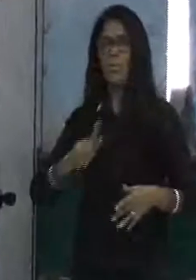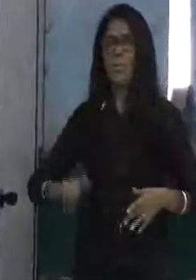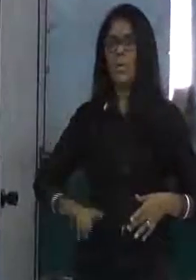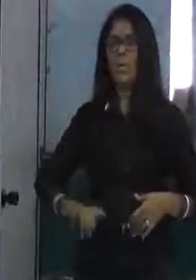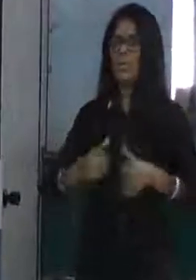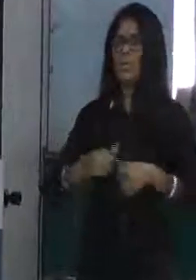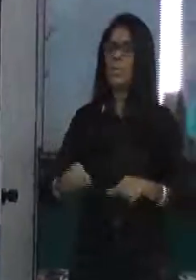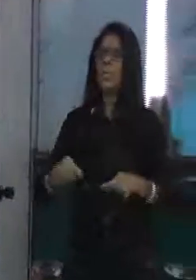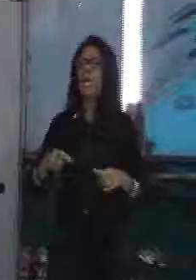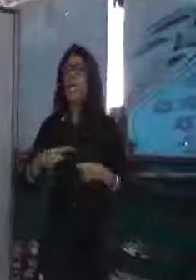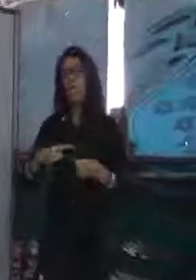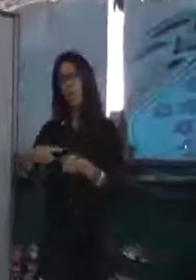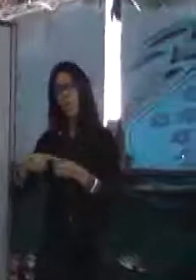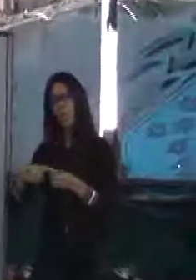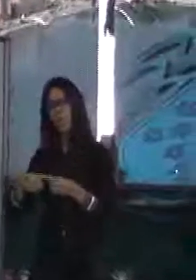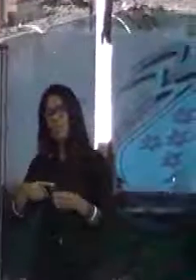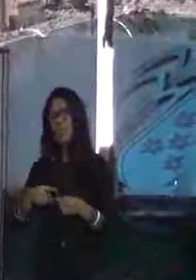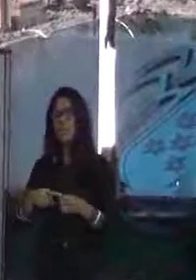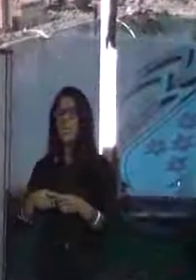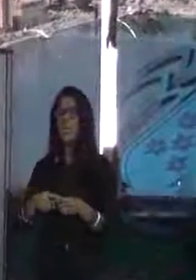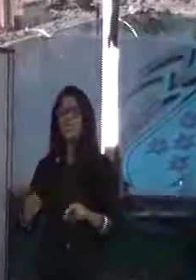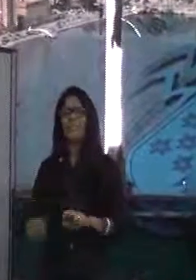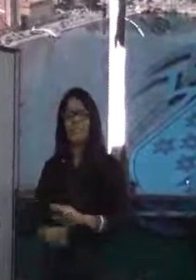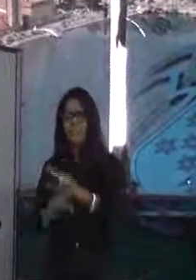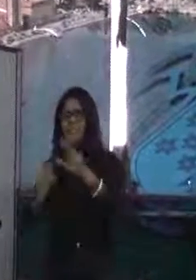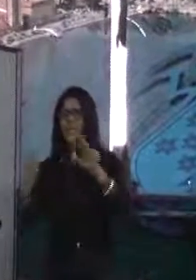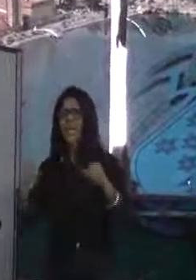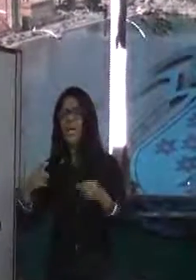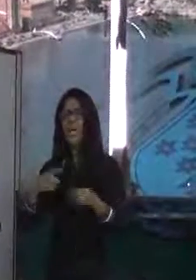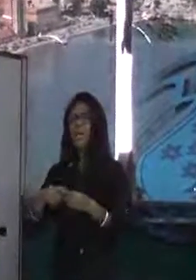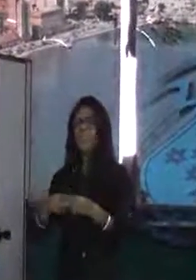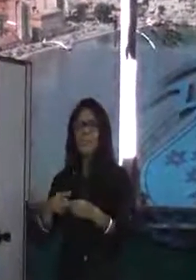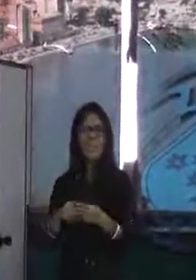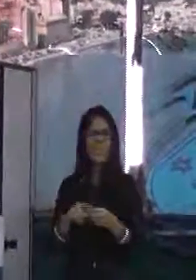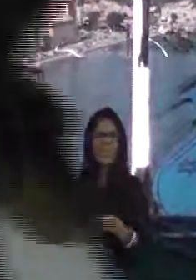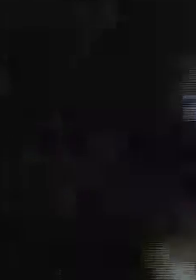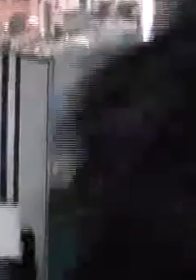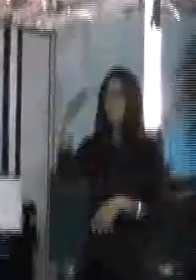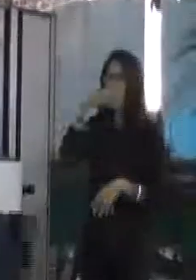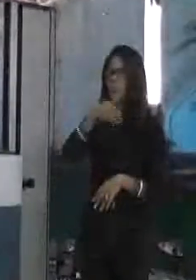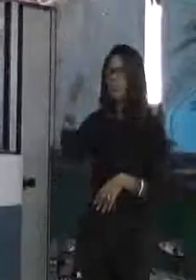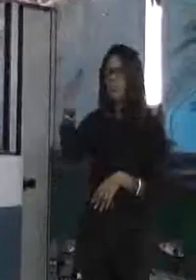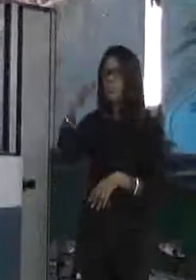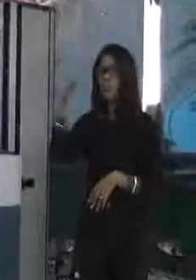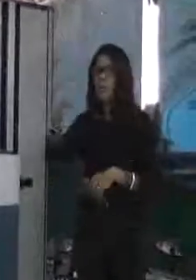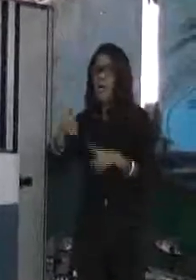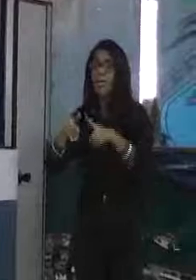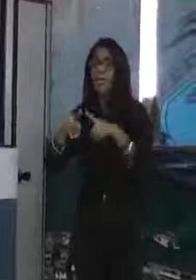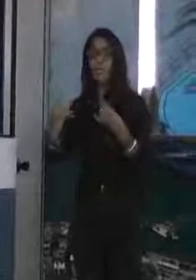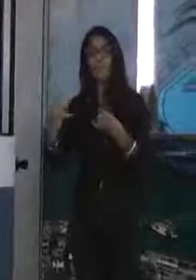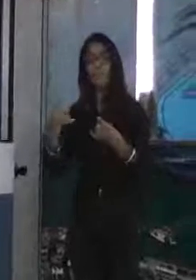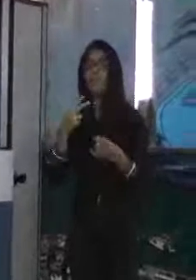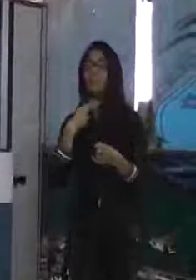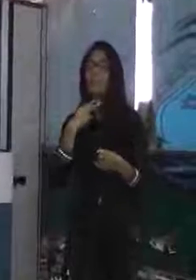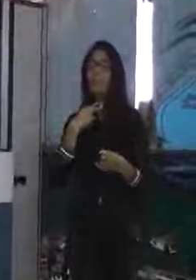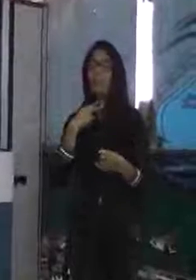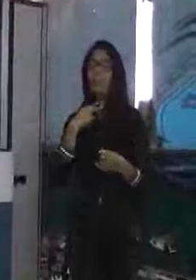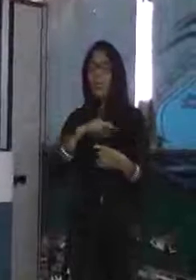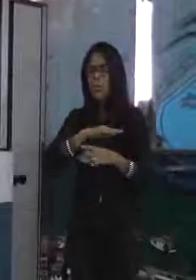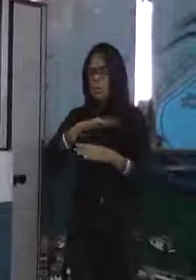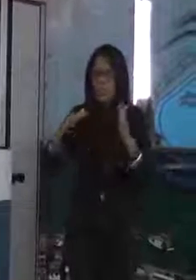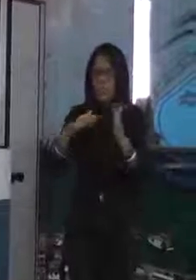é governador dos 417 municípios. Ele vai ficar aí 4 anos, não vai visitar os 417 municípios, mas